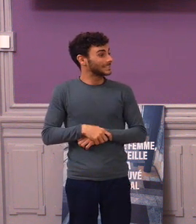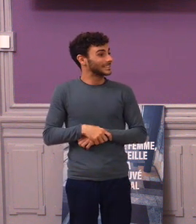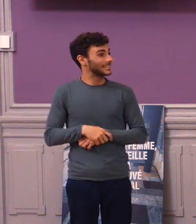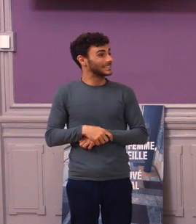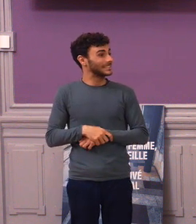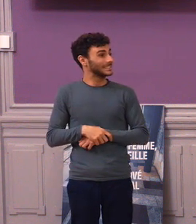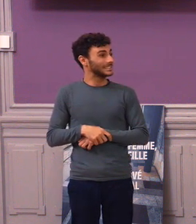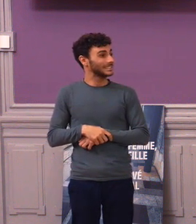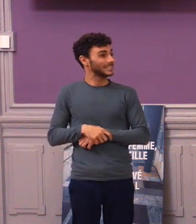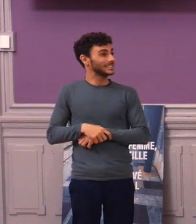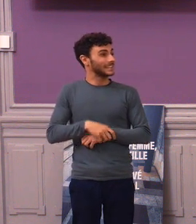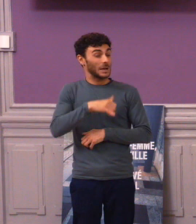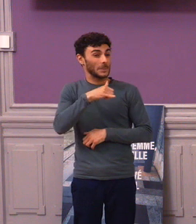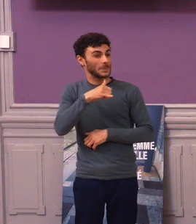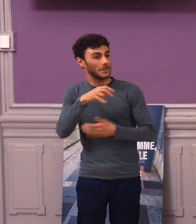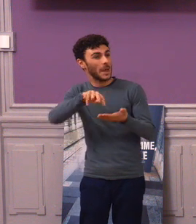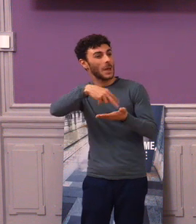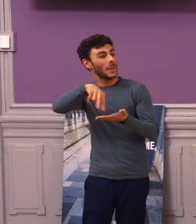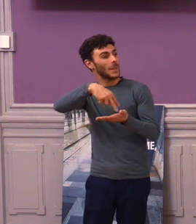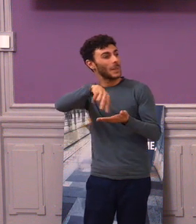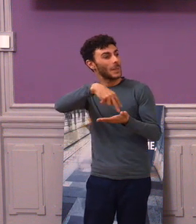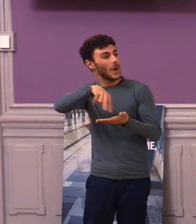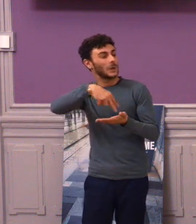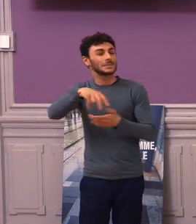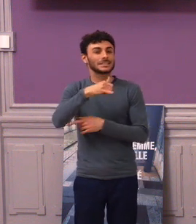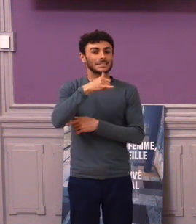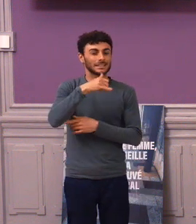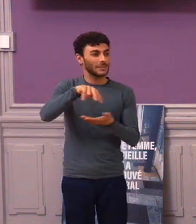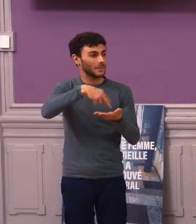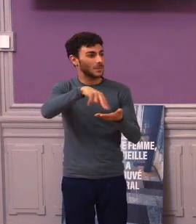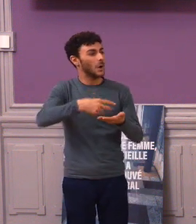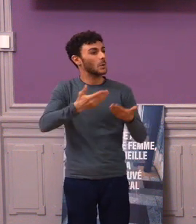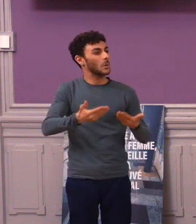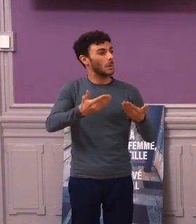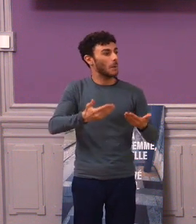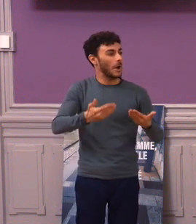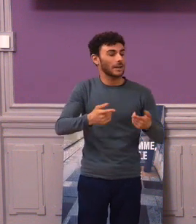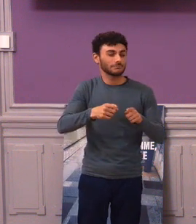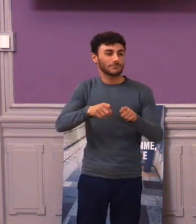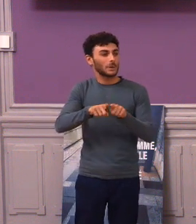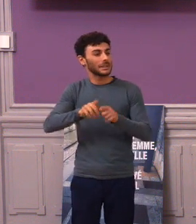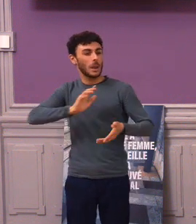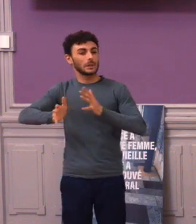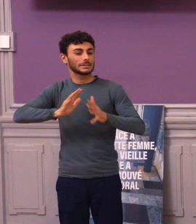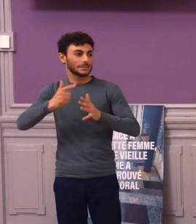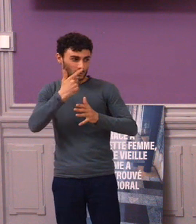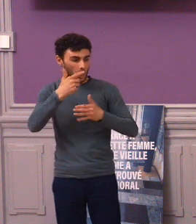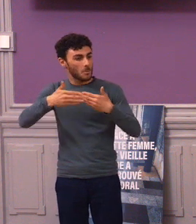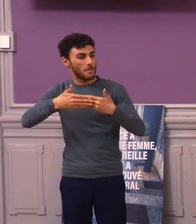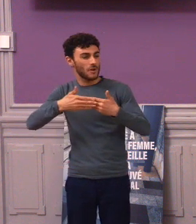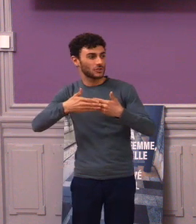voilà la danse contemporaine et le langage des signes peut-être pas si loin ça va être difficile à traduire mais voilà c'était juste une petite